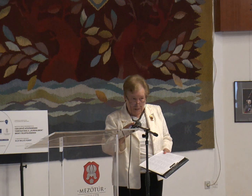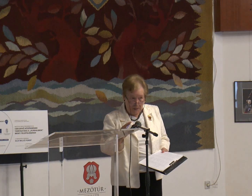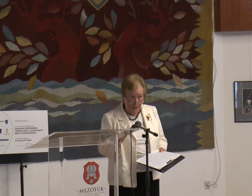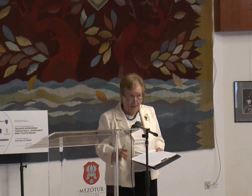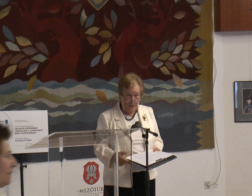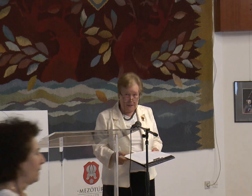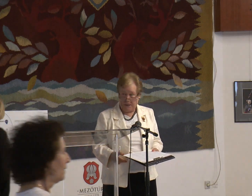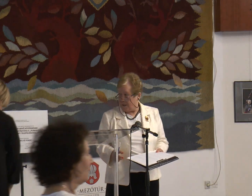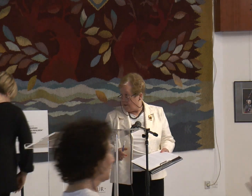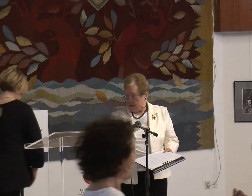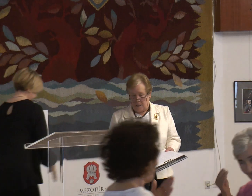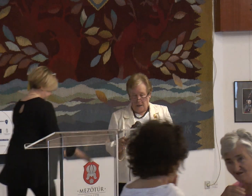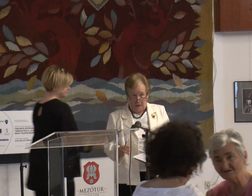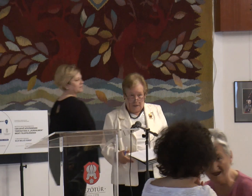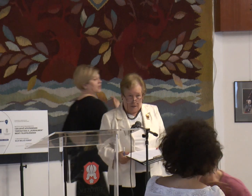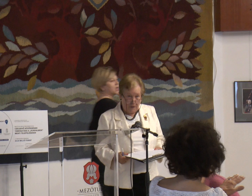Köszönjük szépen!